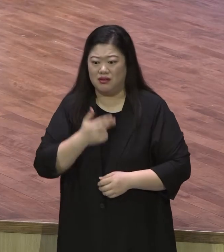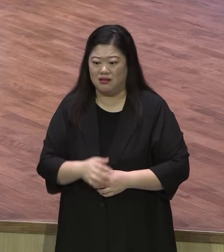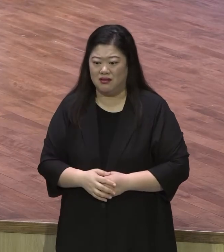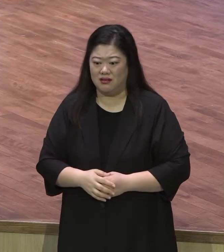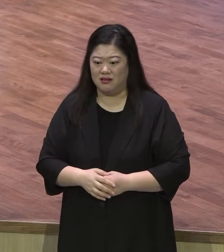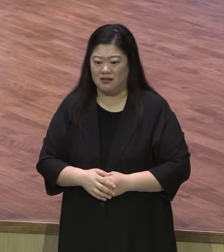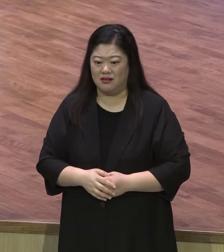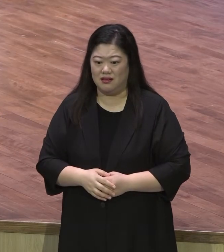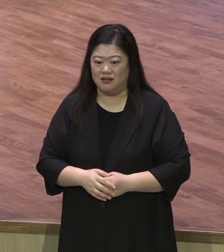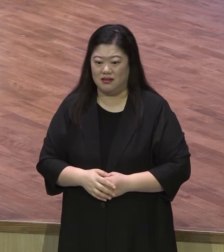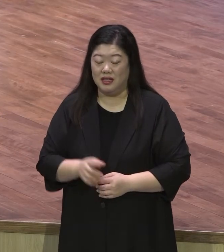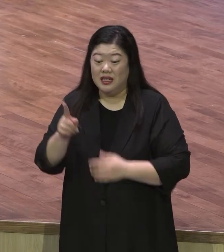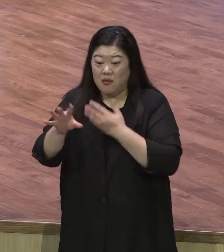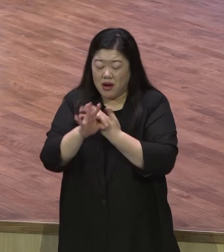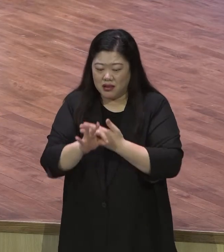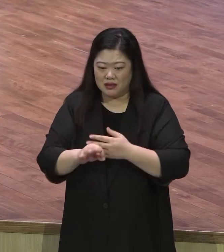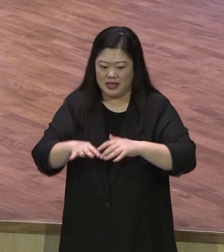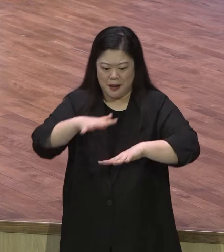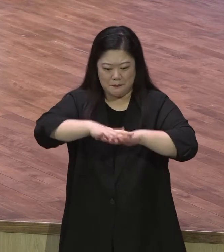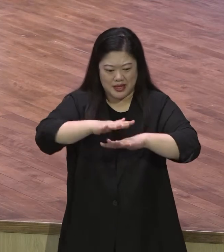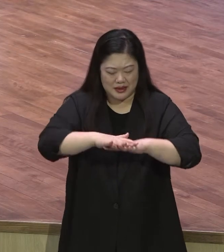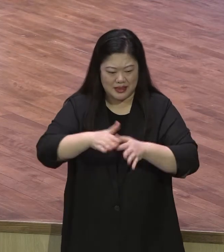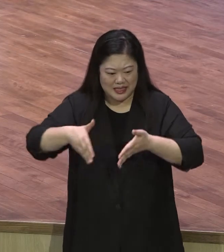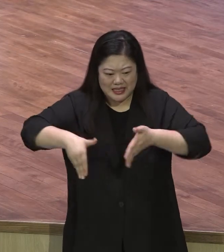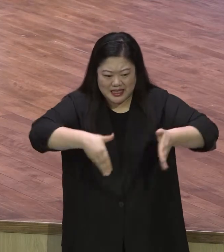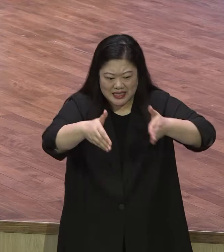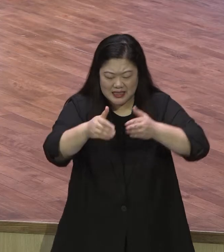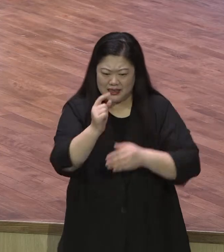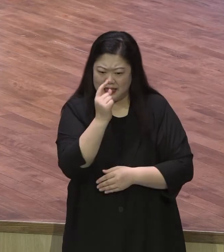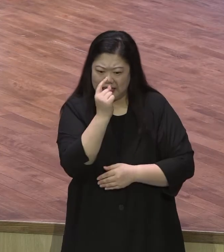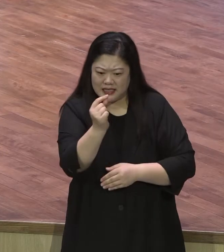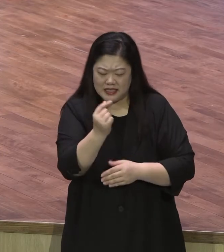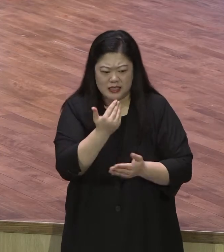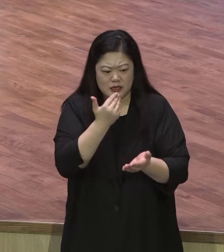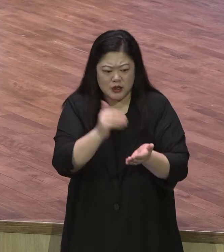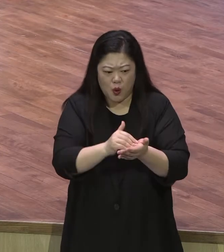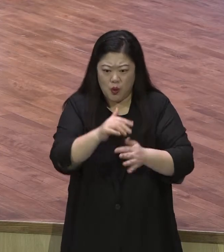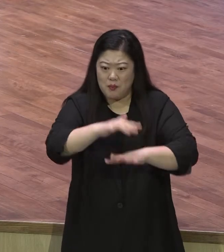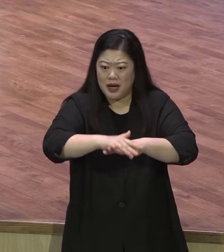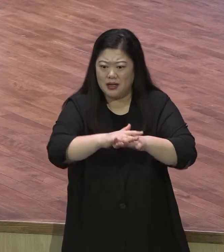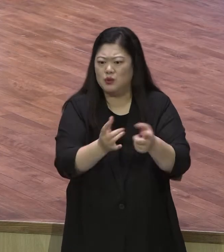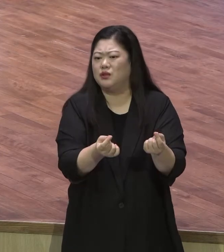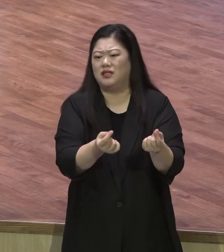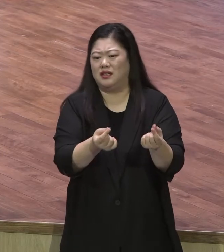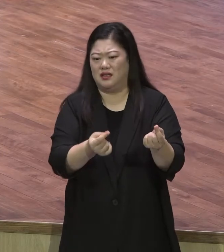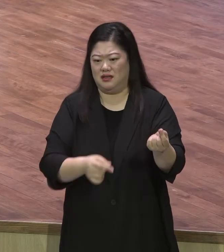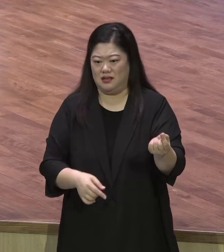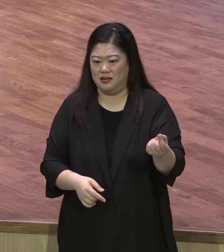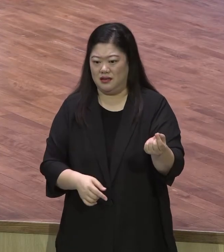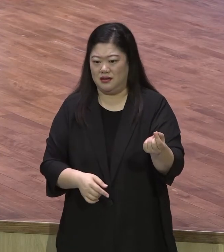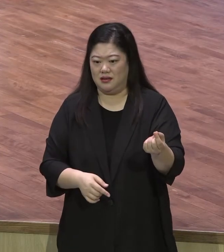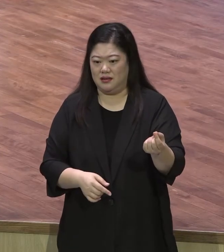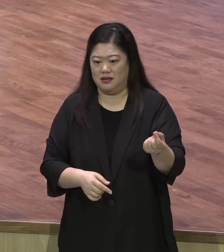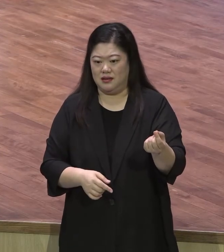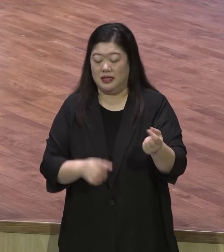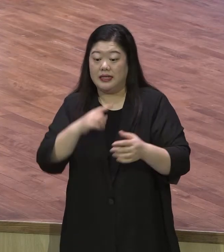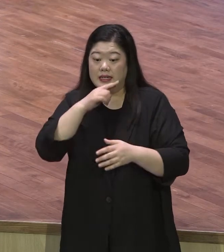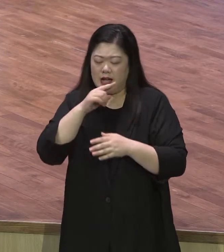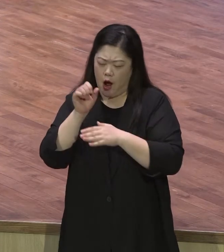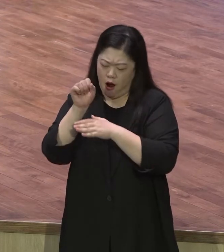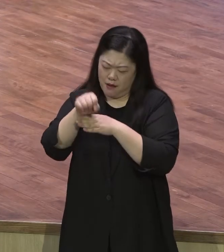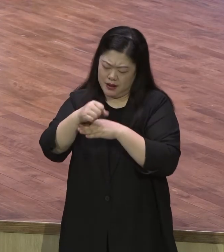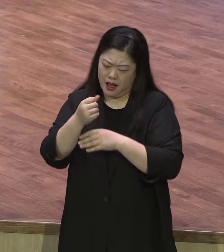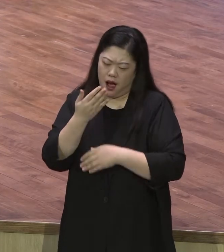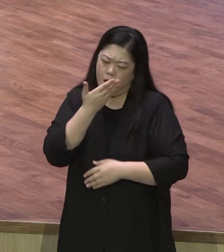없어 길가 돌잡아 가시밭 그러니까 말씀이 없는 거예요 예배는 들었는데 그런데 어떤 사람이 열매를 맺고 어떤